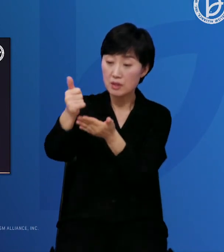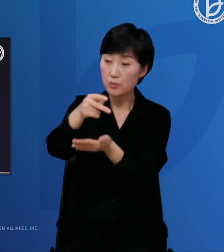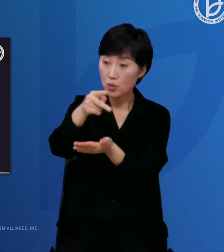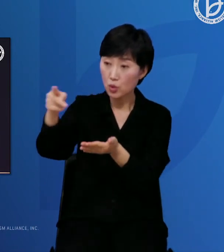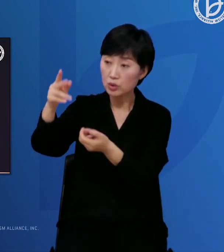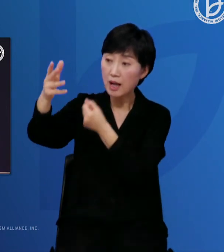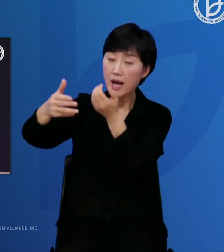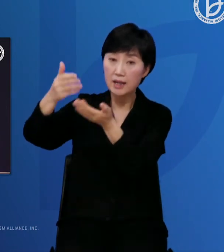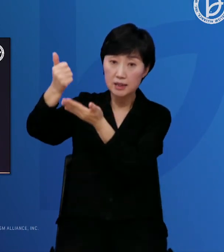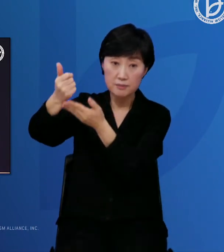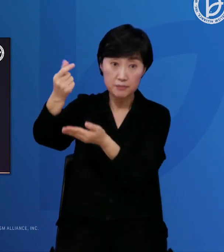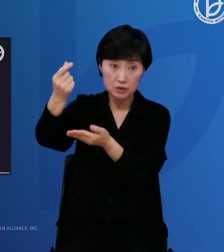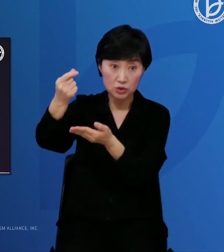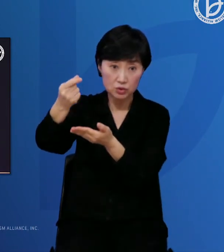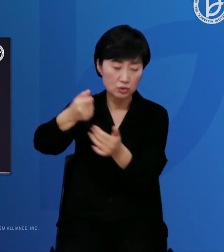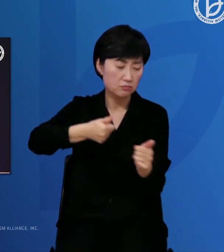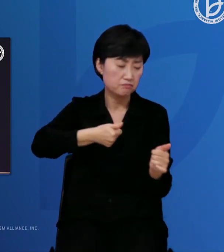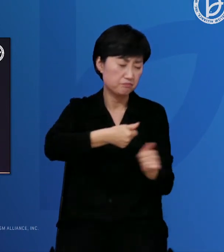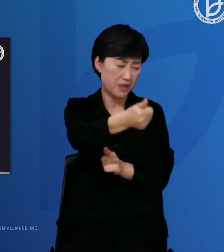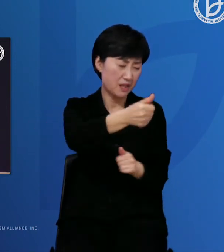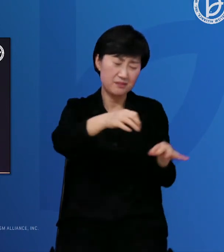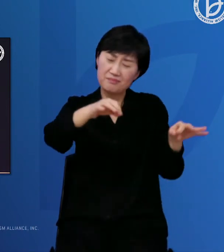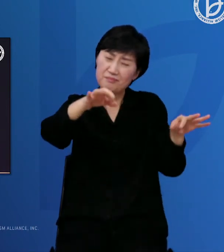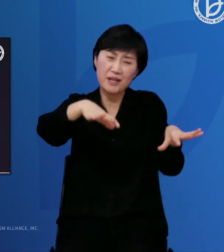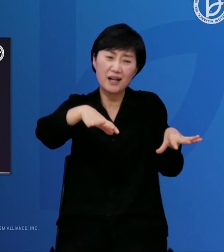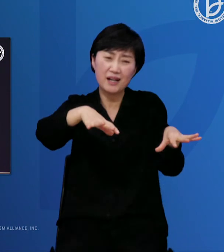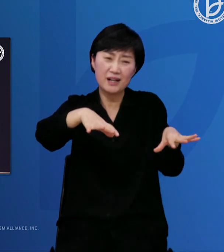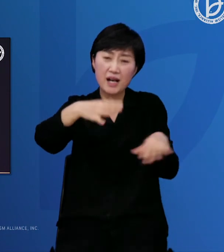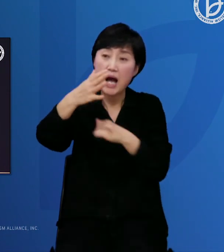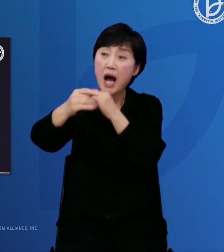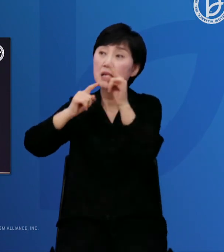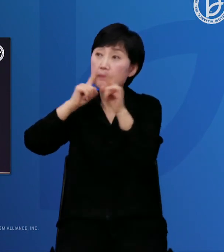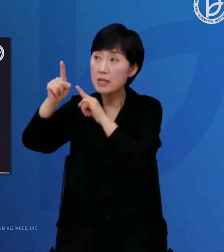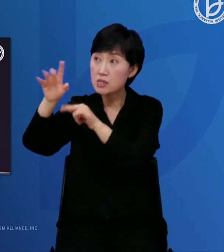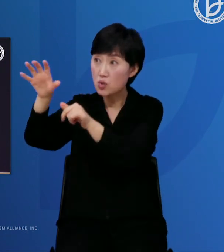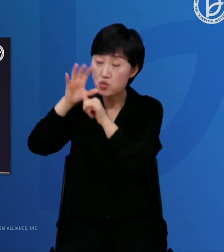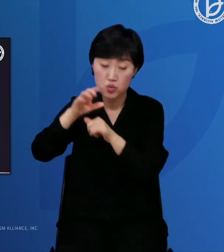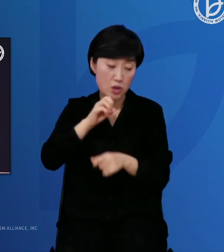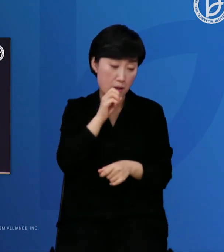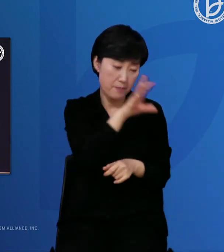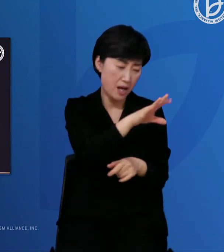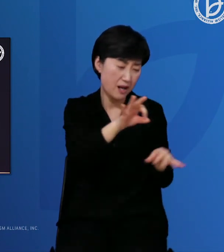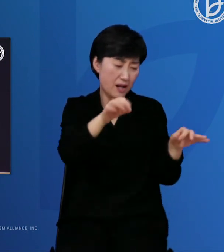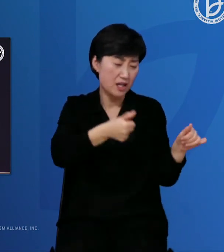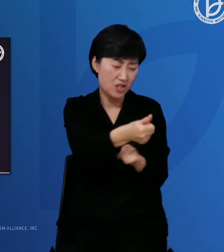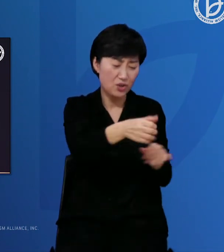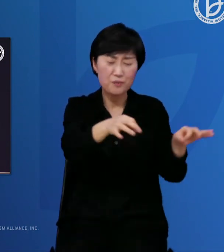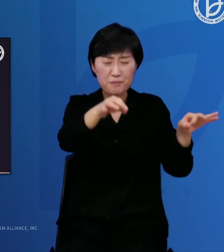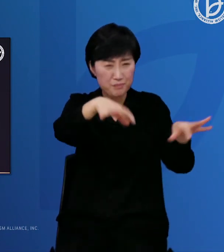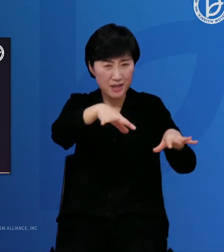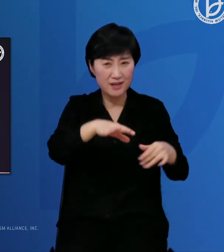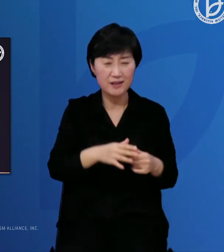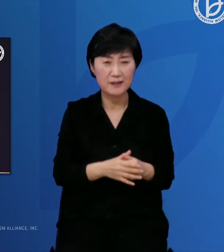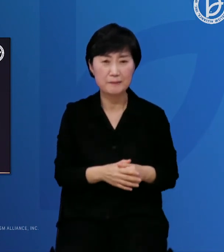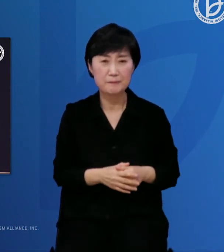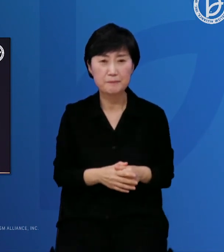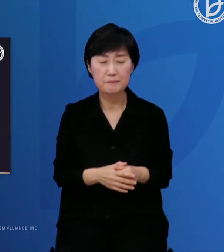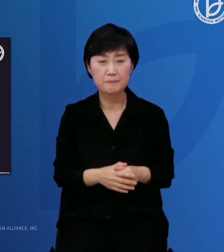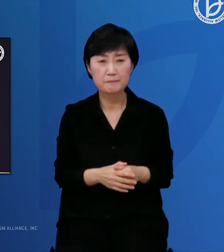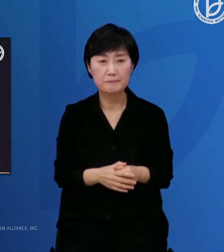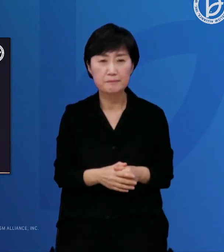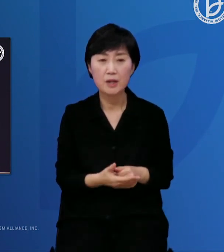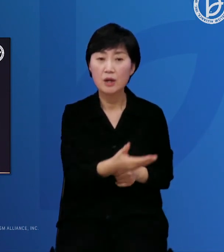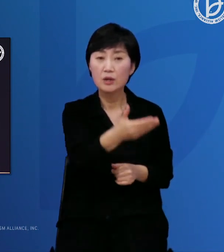당연히 이기죠. 말씀으로 딱 꺾어봅니다. And because Jesus is God himself, of course he'll prevail over him. He defeats him with the word of God.